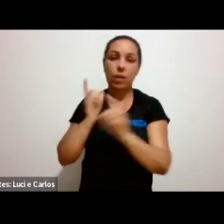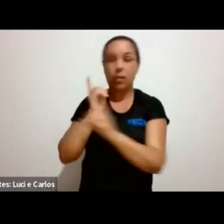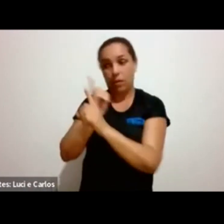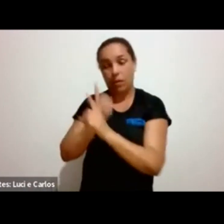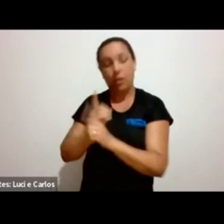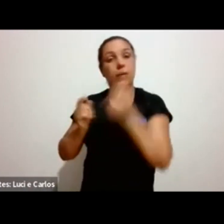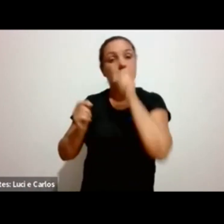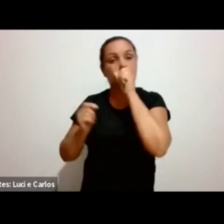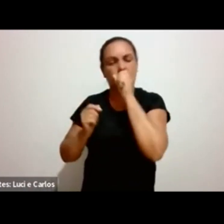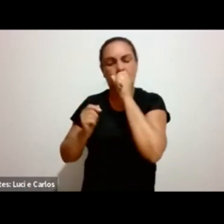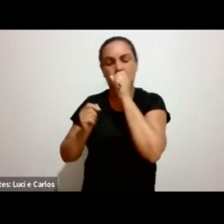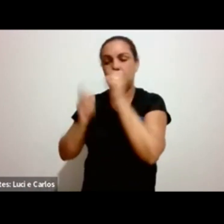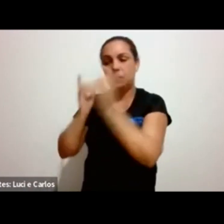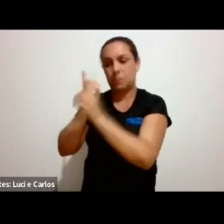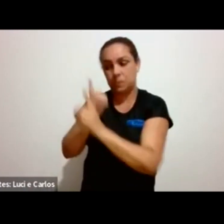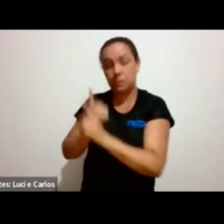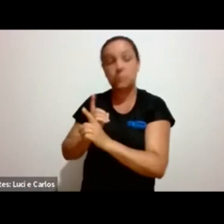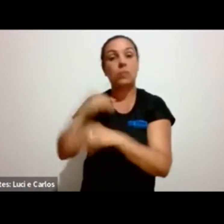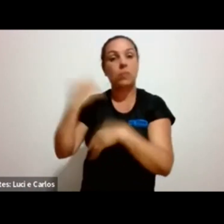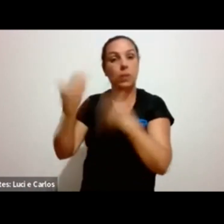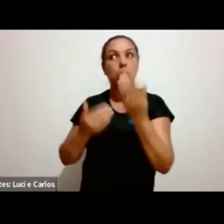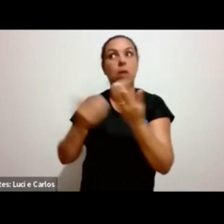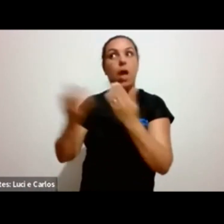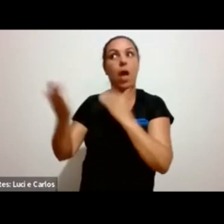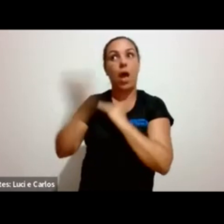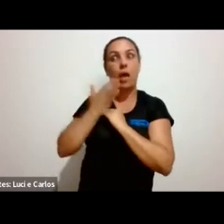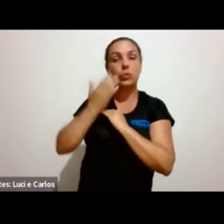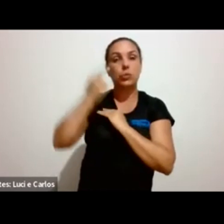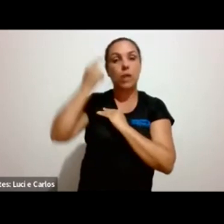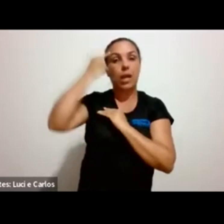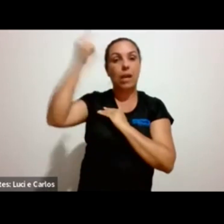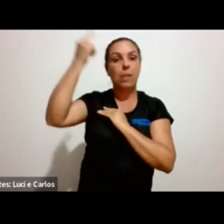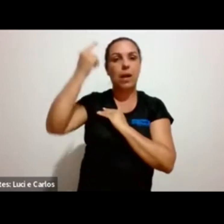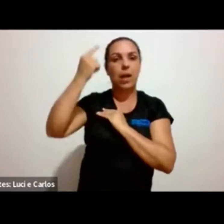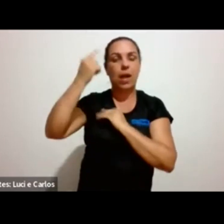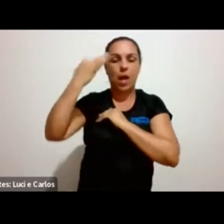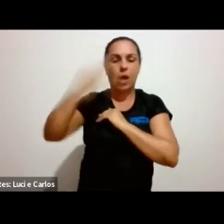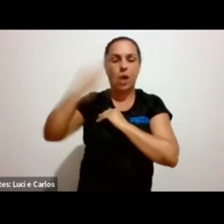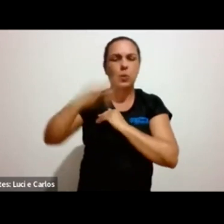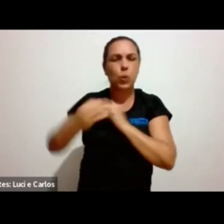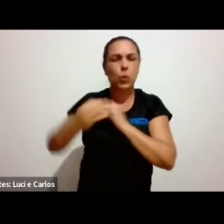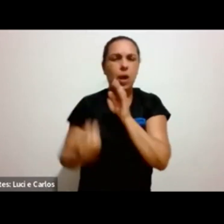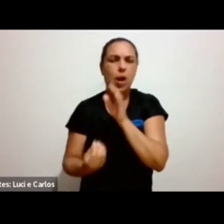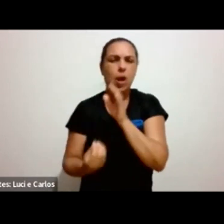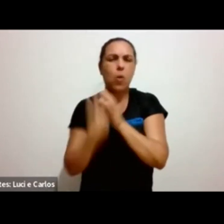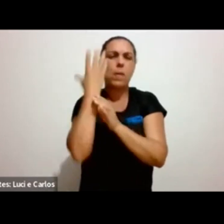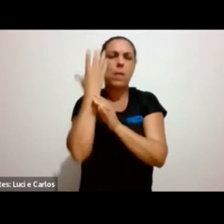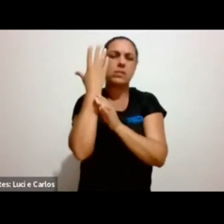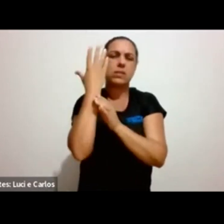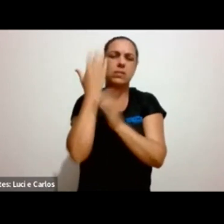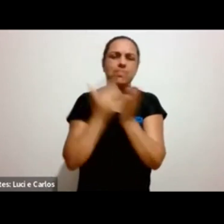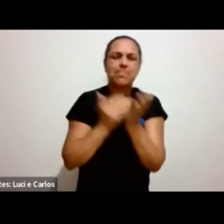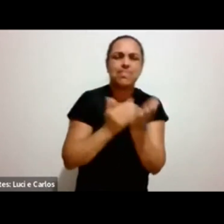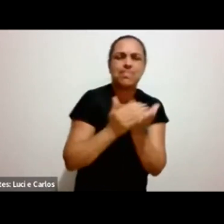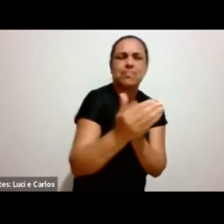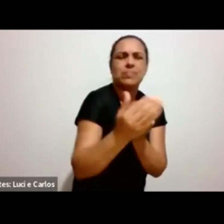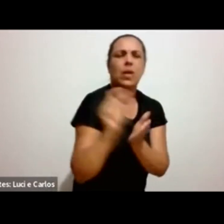hoje completa que identifica tanto a dor física quanto a emocional. É isso que você está